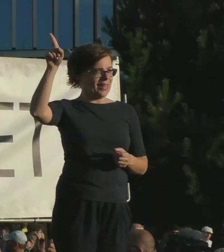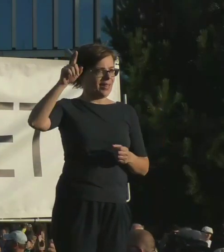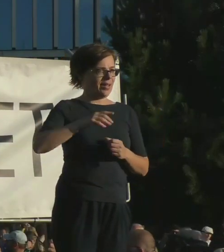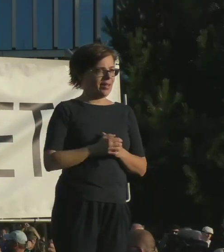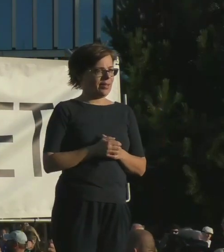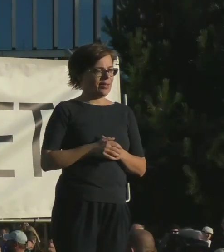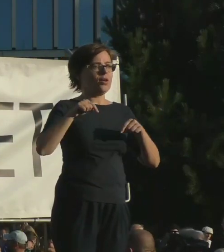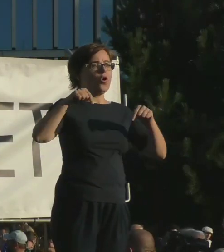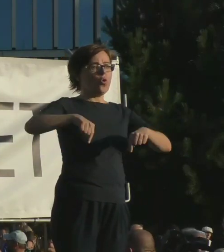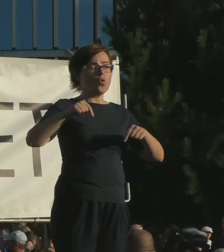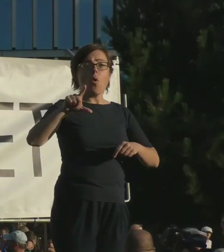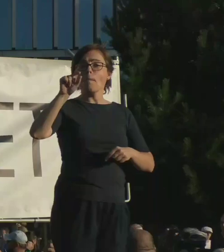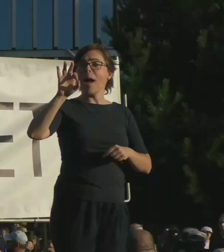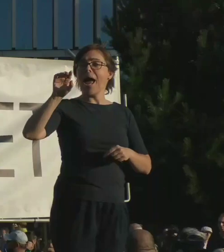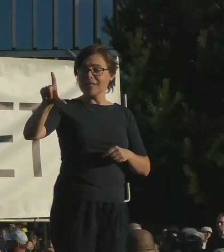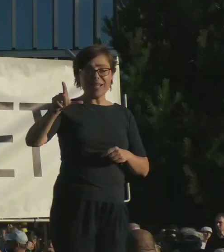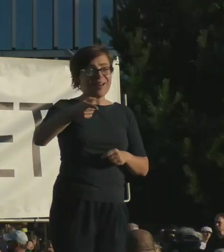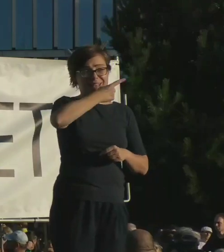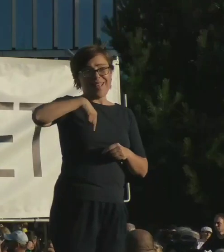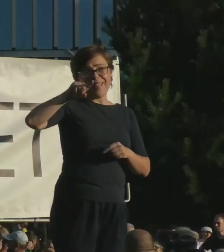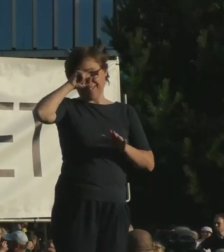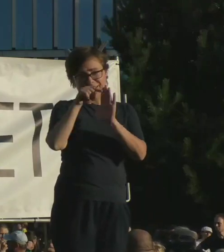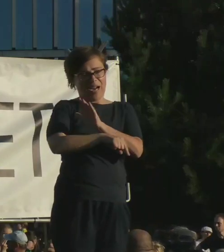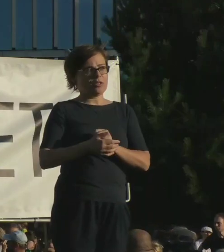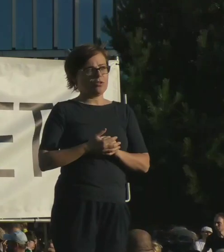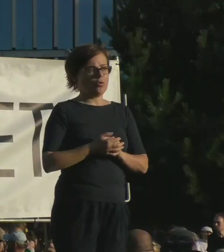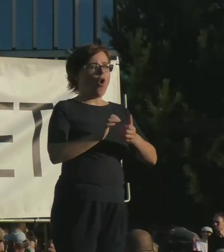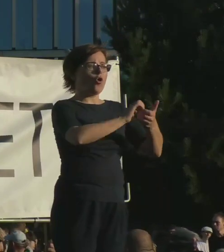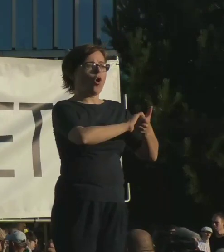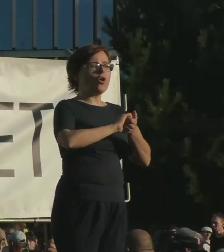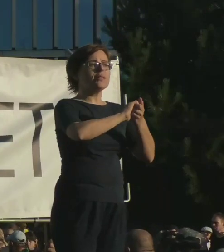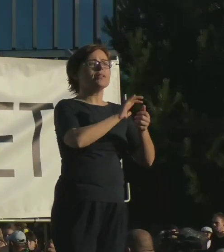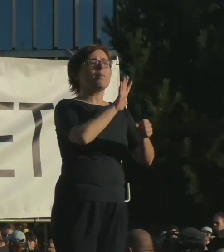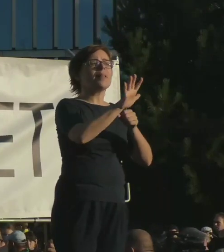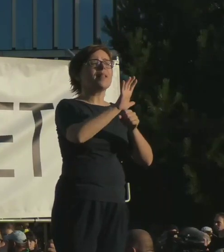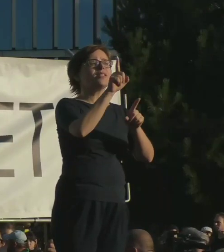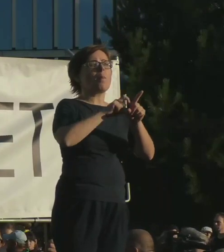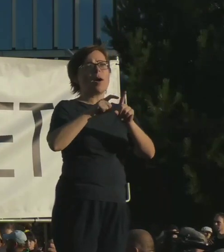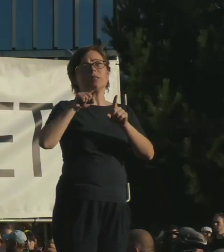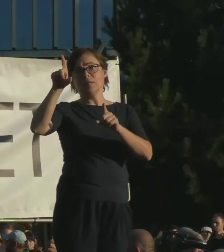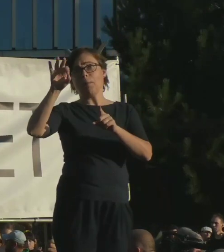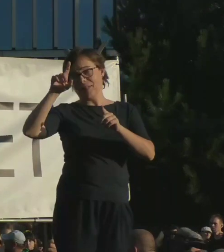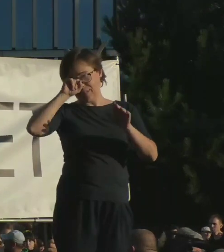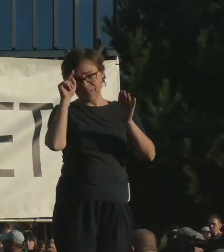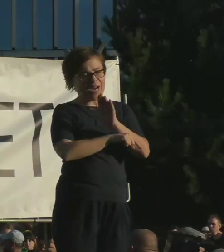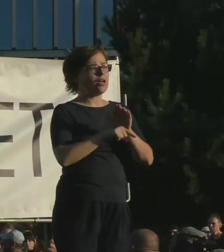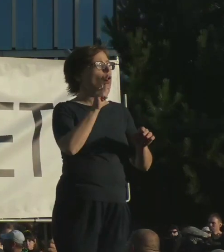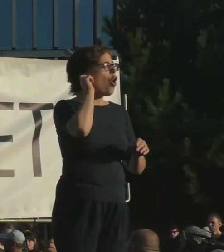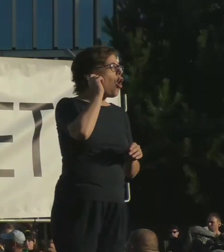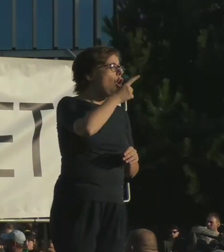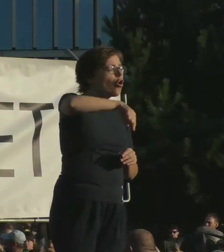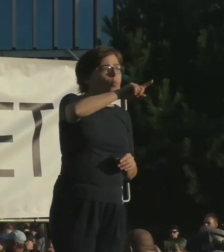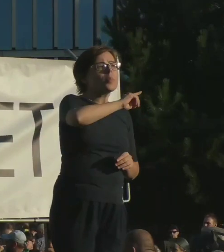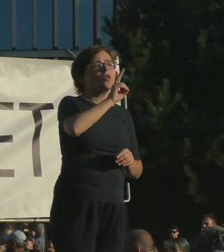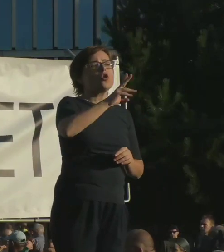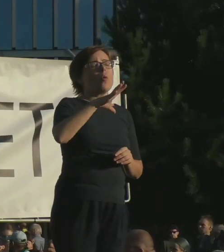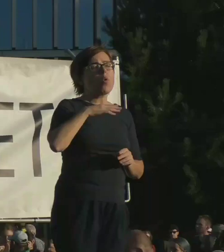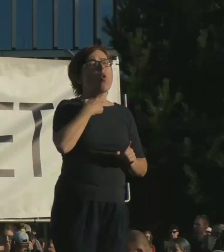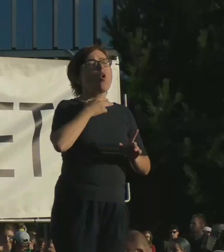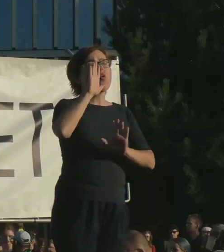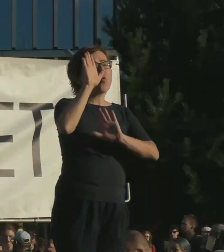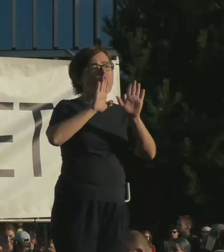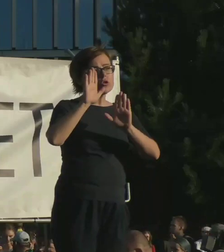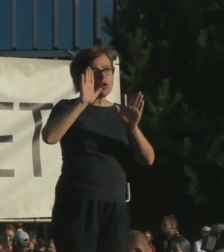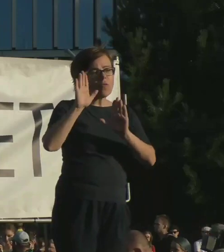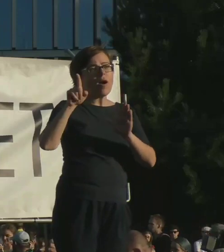Nas PSL zdradził. Zdradził koalicję 15 października. Zdradził kobiety, które nie głosowały, które